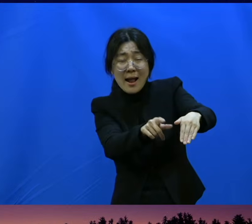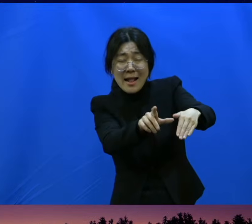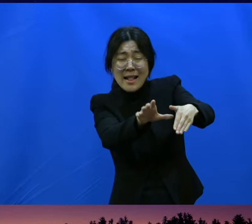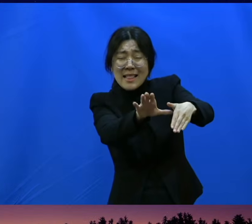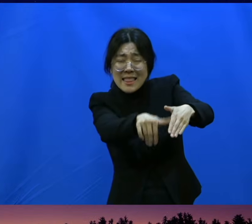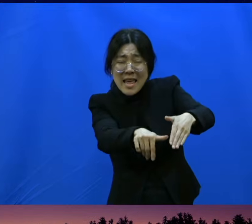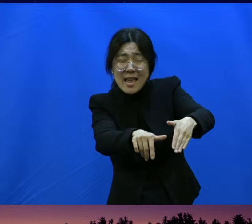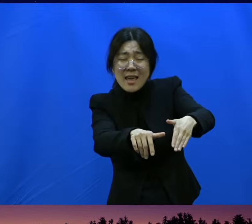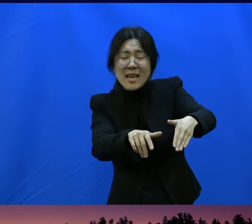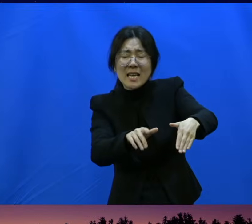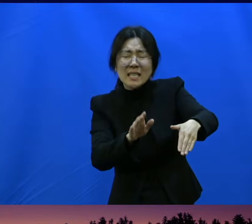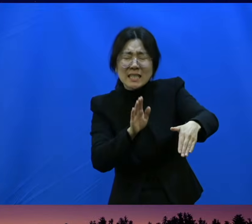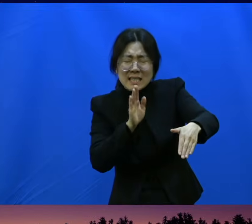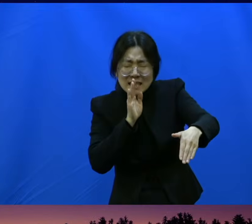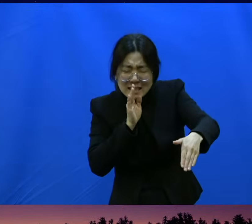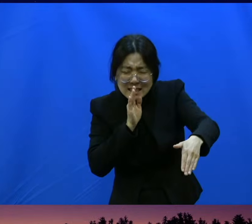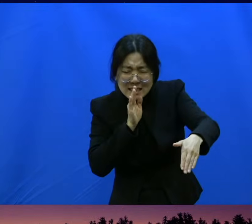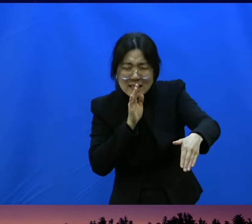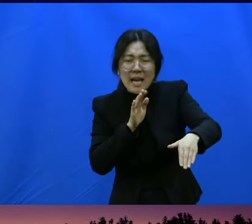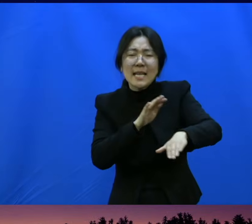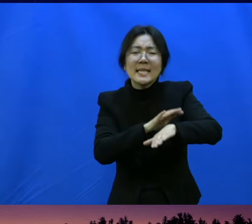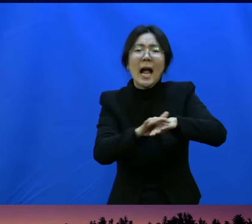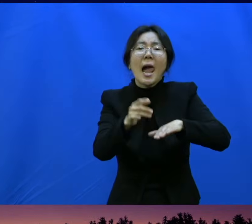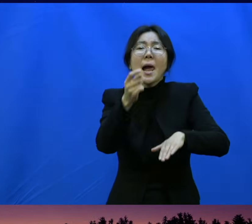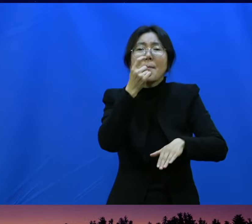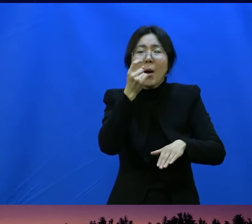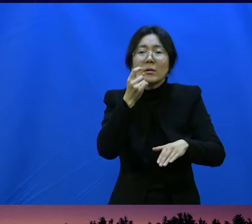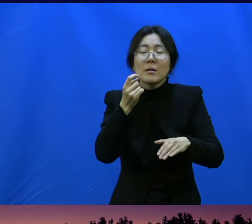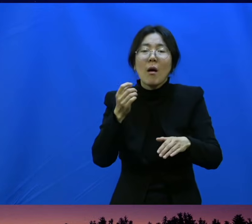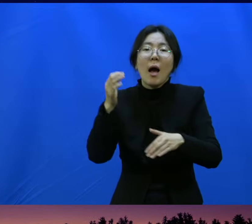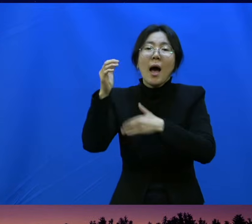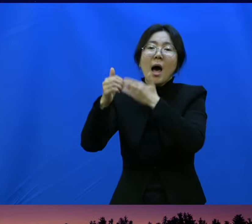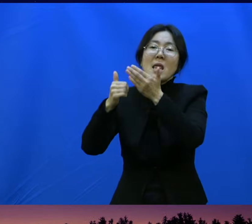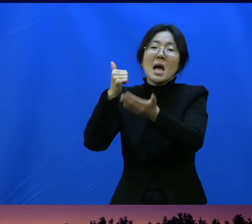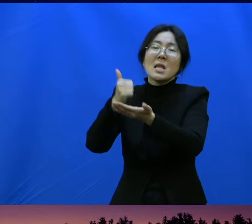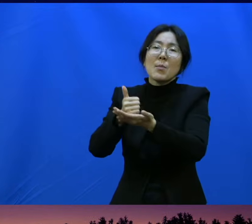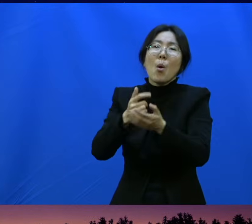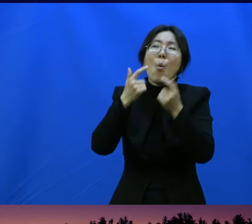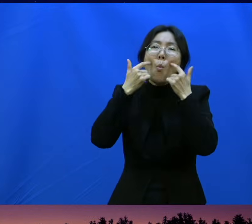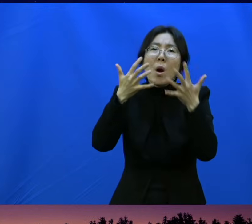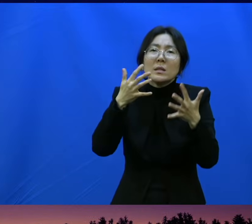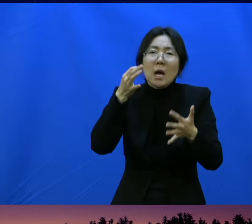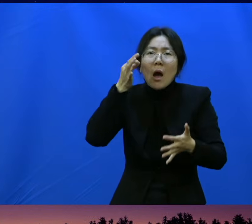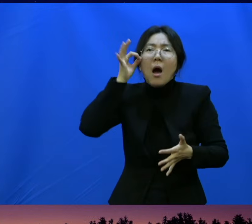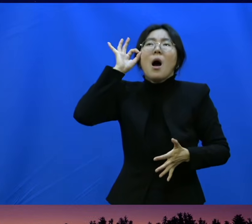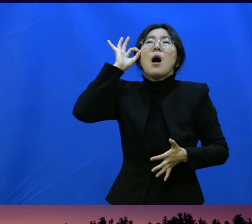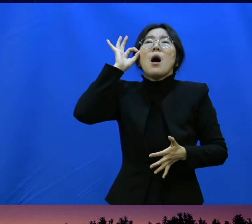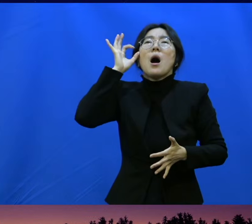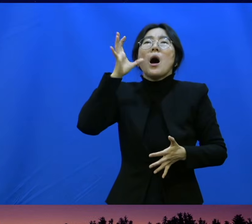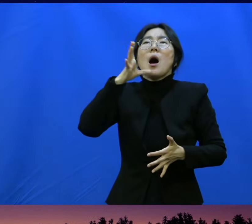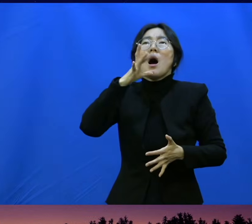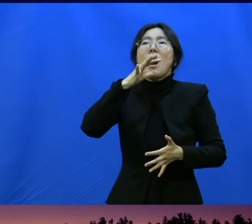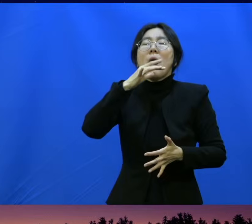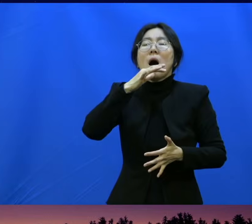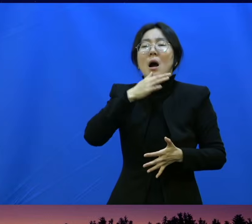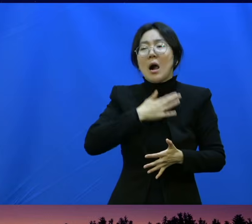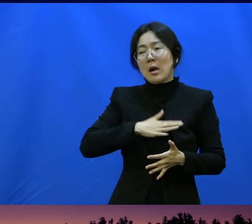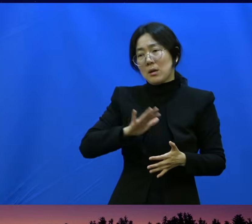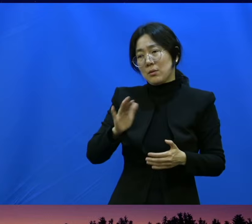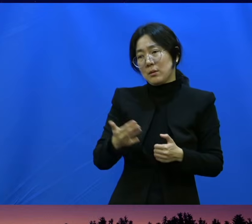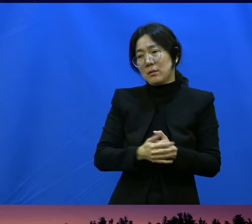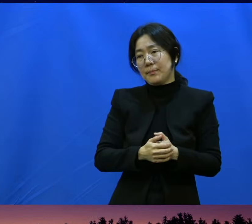있었고, 그는 하나님을 새롭게 만나게 됩니다. 그리고 그곳에서 하나님이 붙여주신 사람들과